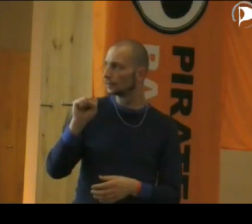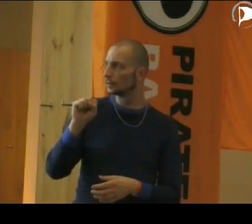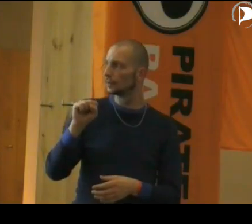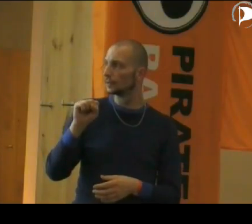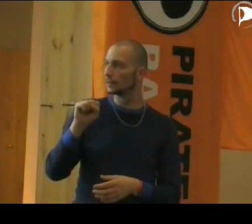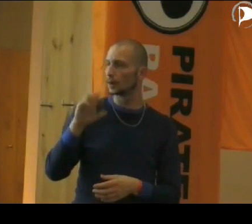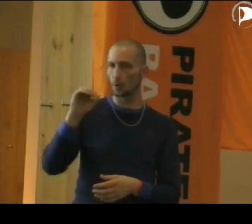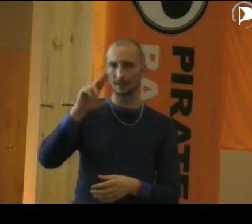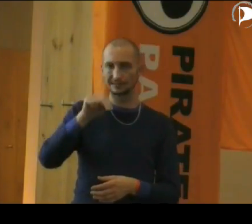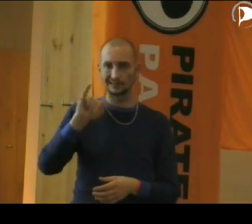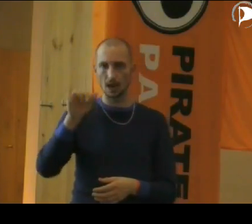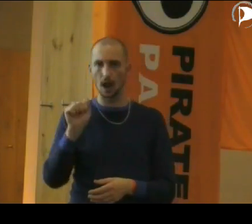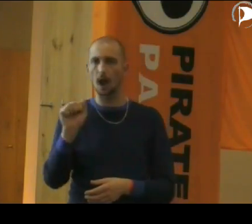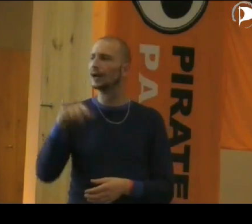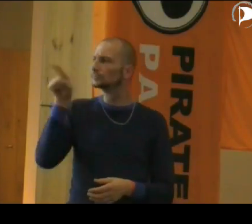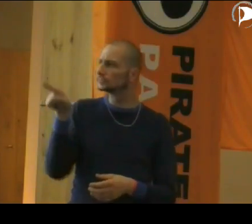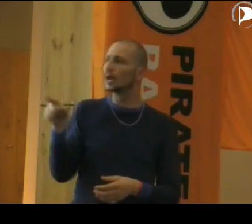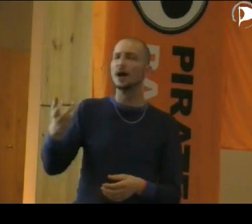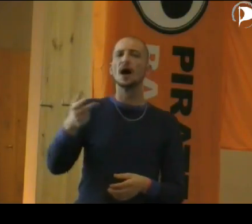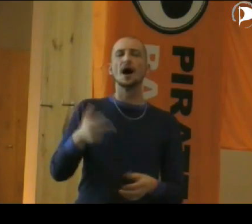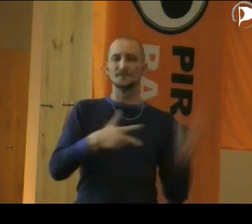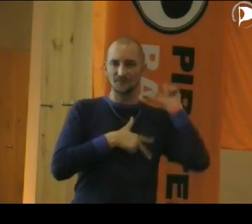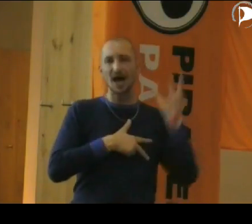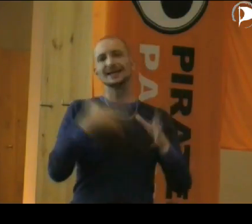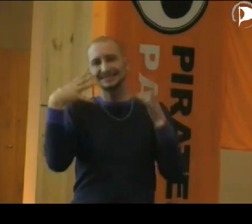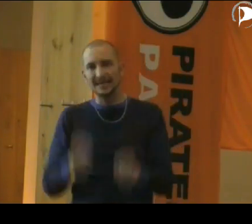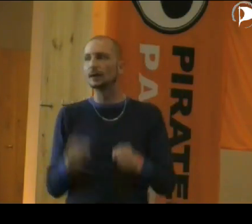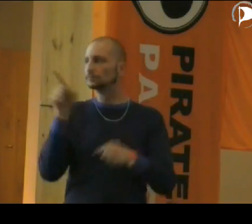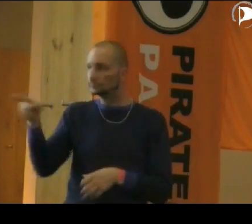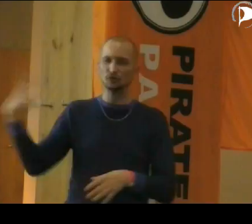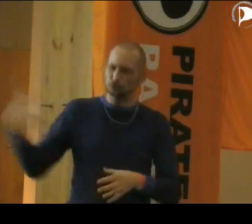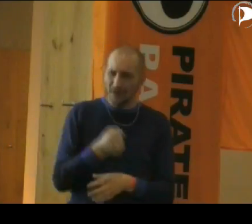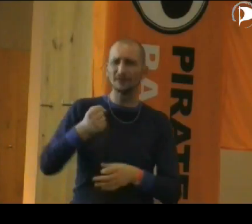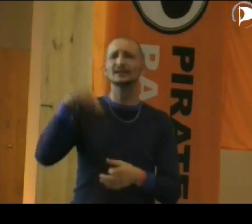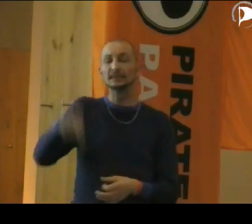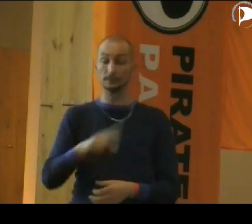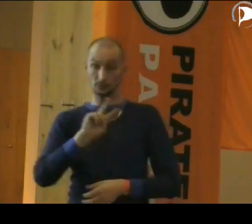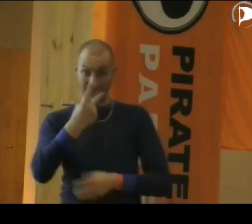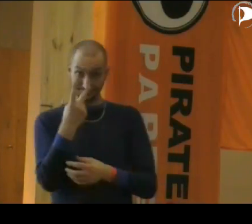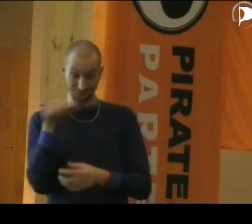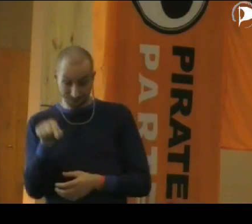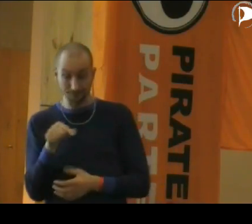bist du dir wirklich sicher ist doch für das hinkriegt und zweitens